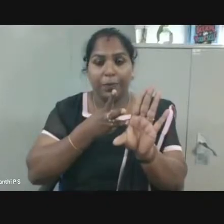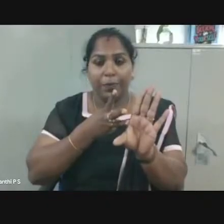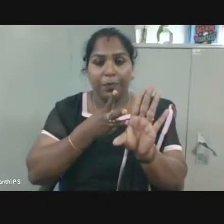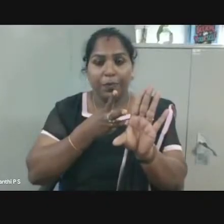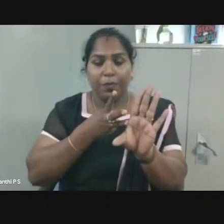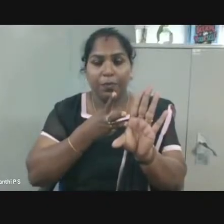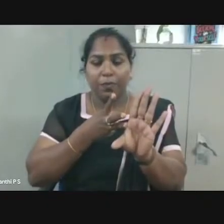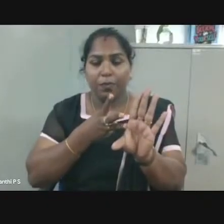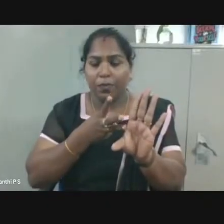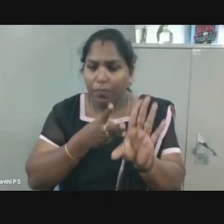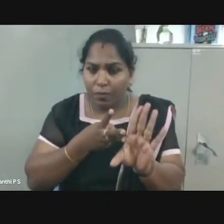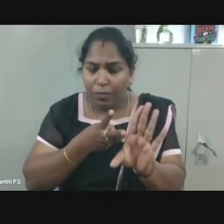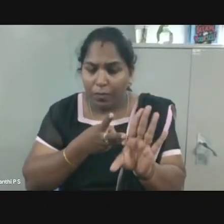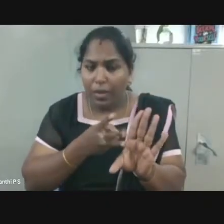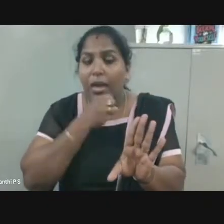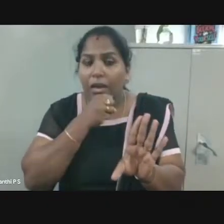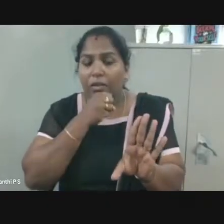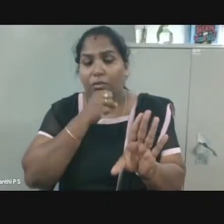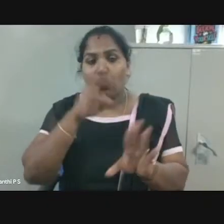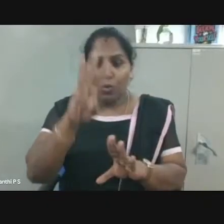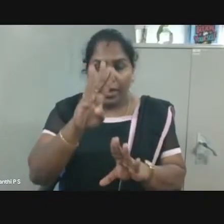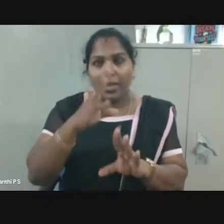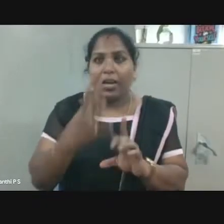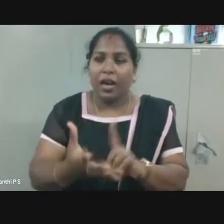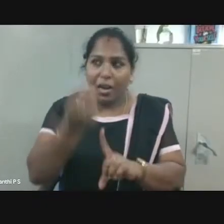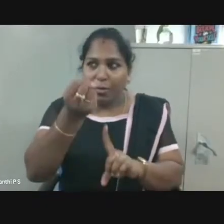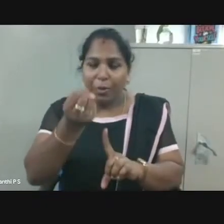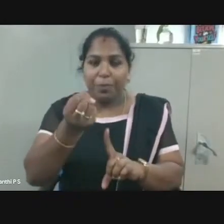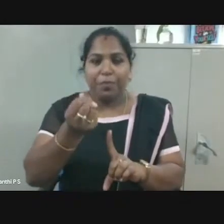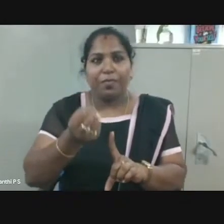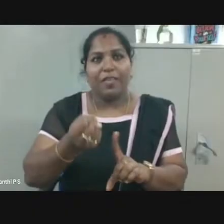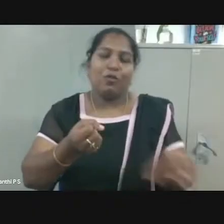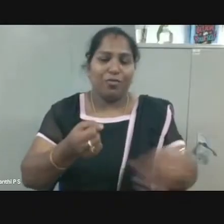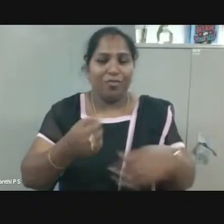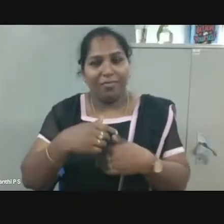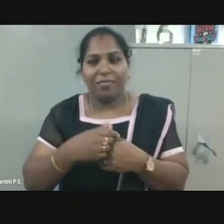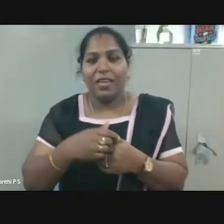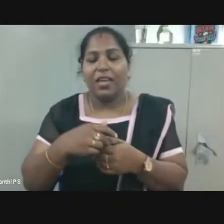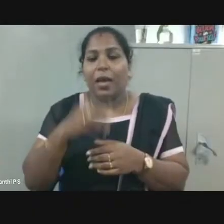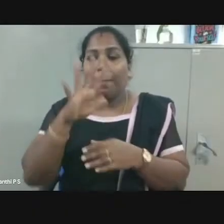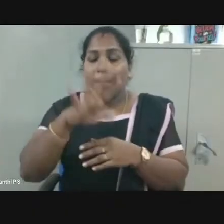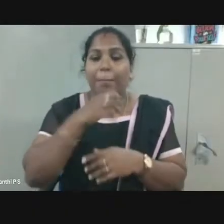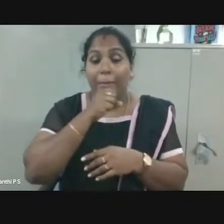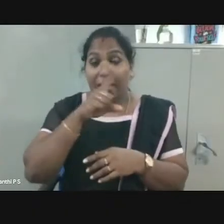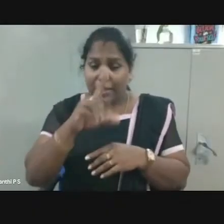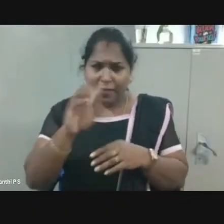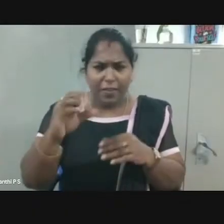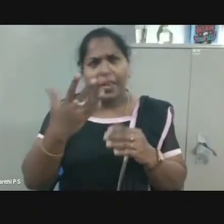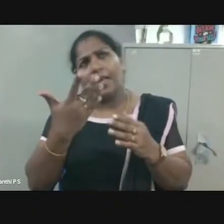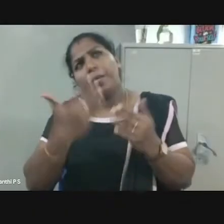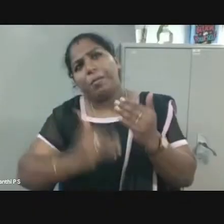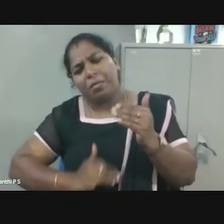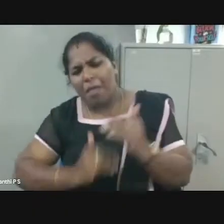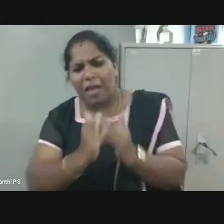നീട്ടി വെക്കും. ഒരു 3 വയസ്സിൽ നമ്മളിത് കണ്ടുപിടിക്കുന്നു. ഒരു 6-7 വയസ്സാകുമ്പോൾ ആ കുട്ടി വീൽ ചെയറിൽ പോകുന്നതിന് പകരം ഒരു 10 വയസ്സ് വരെ വീൽ ചെയറിൽ പോകാതെ